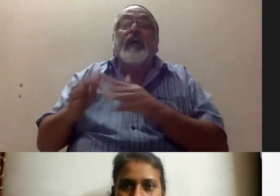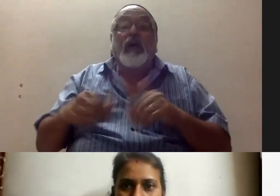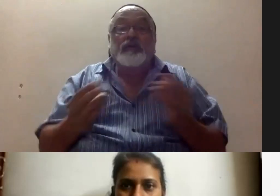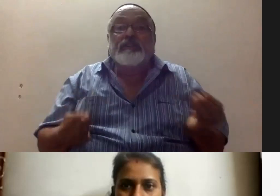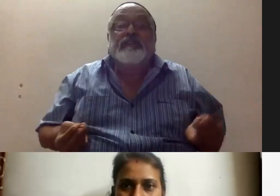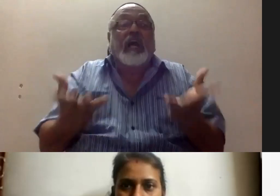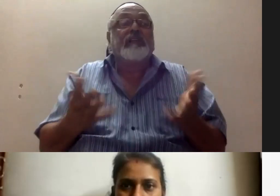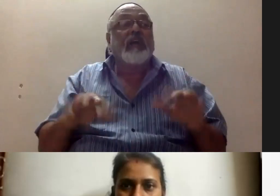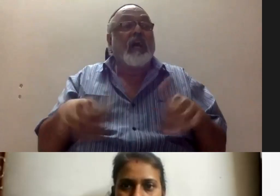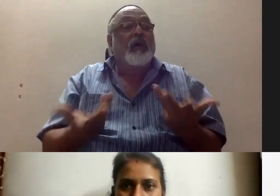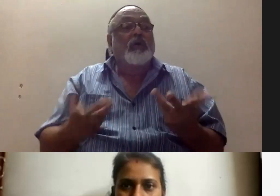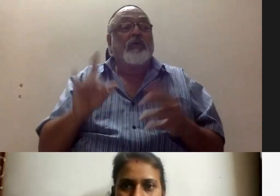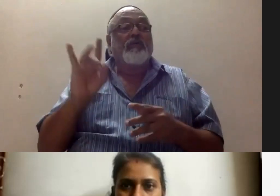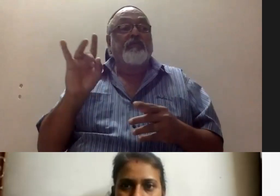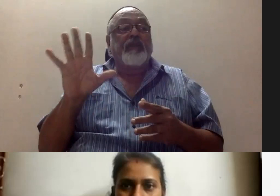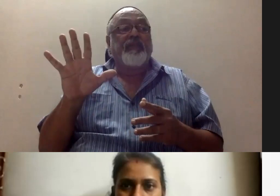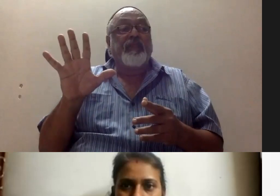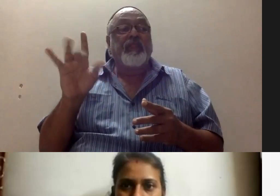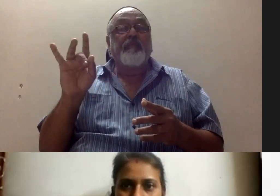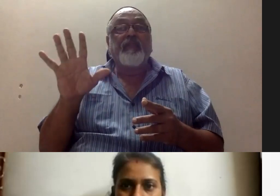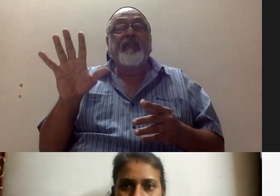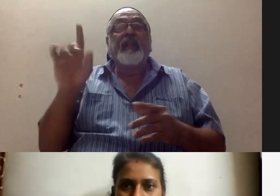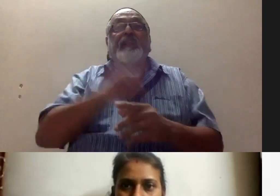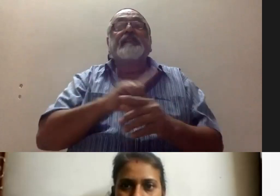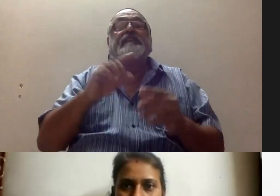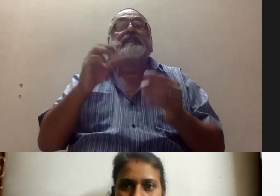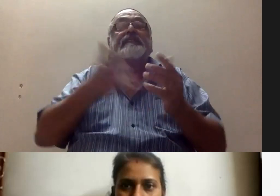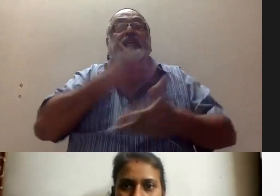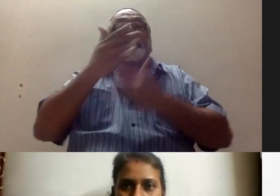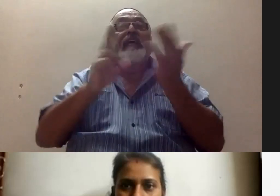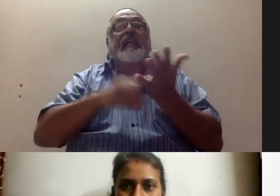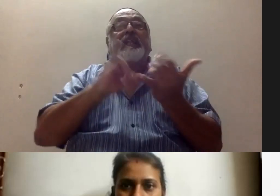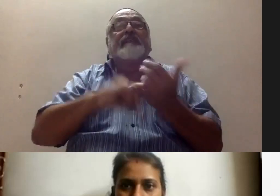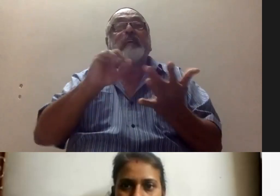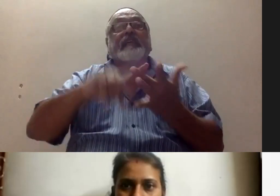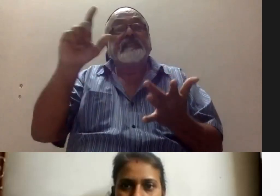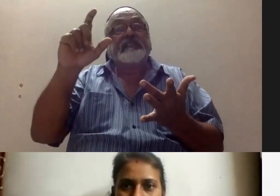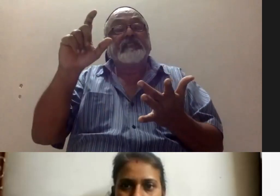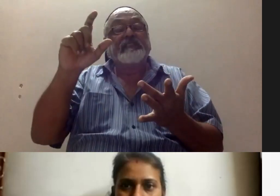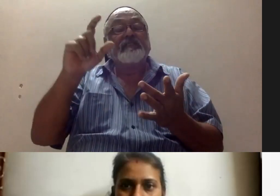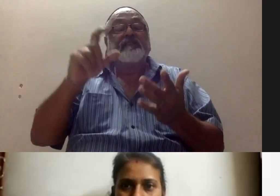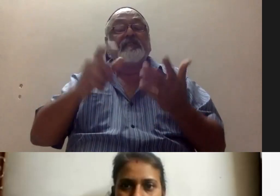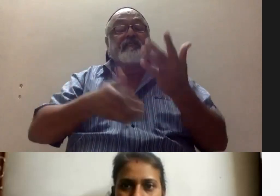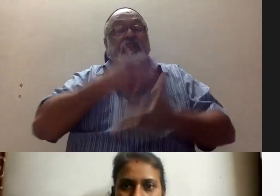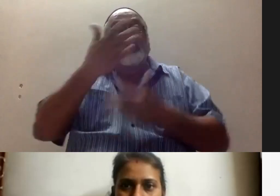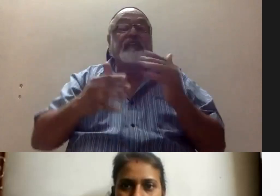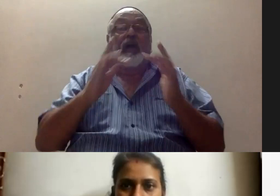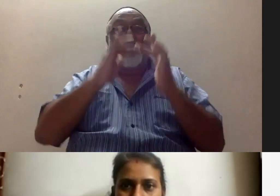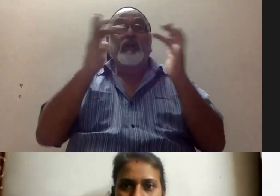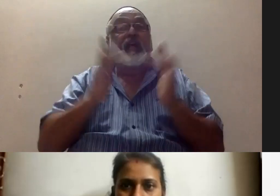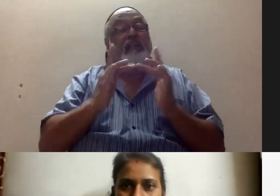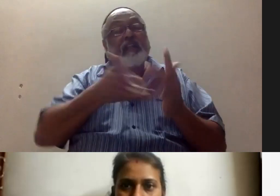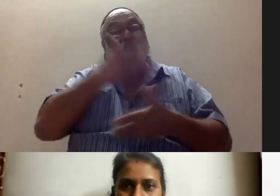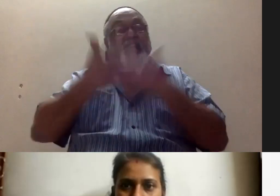वो 15 दिन की ट्रेनिंग हम लोग NSIC के द्वारा माध्यम से देते हैं, ऑनलाइन भी है, पहले हम लोग ऑफलाइन करते थे, अब ऑनलाइन है, तो